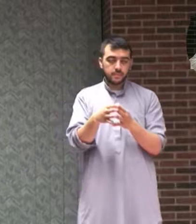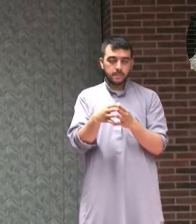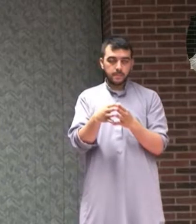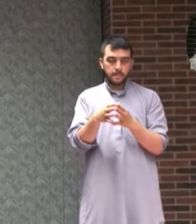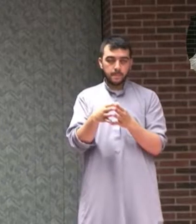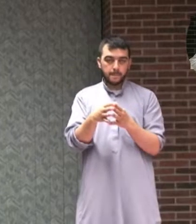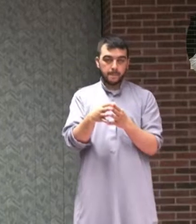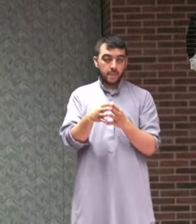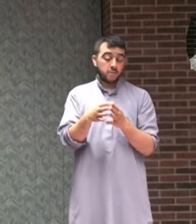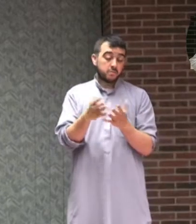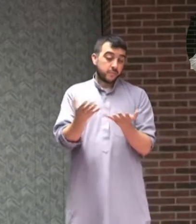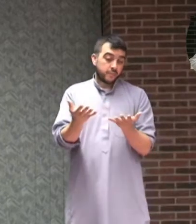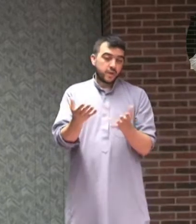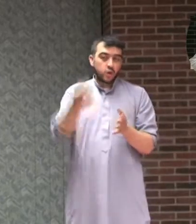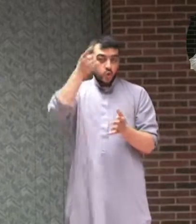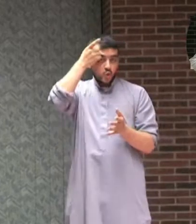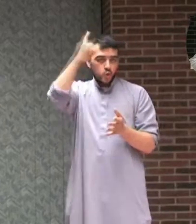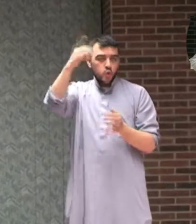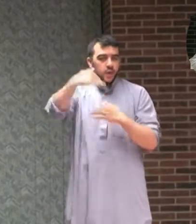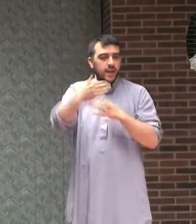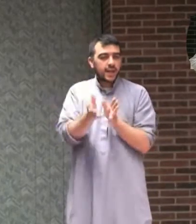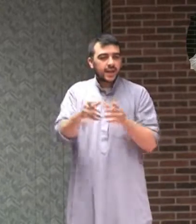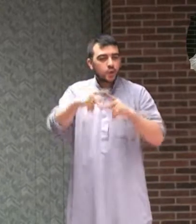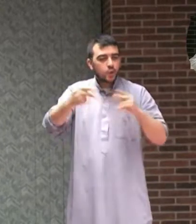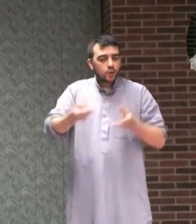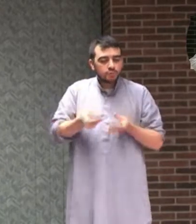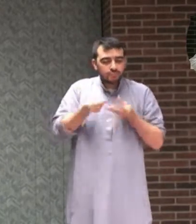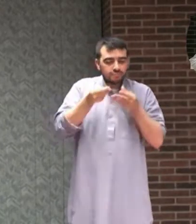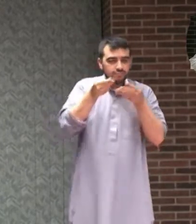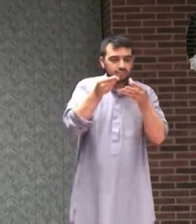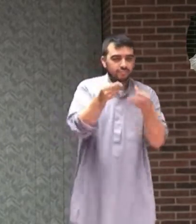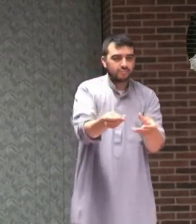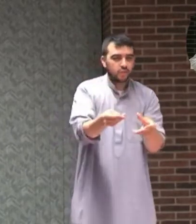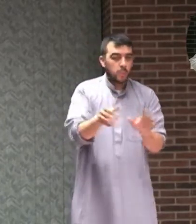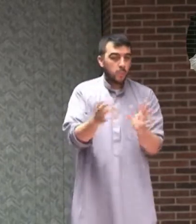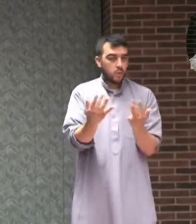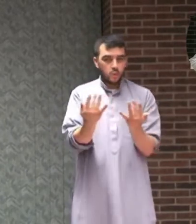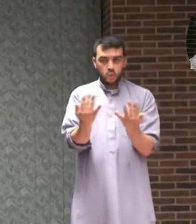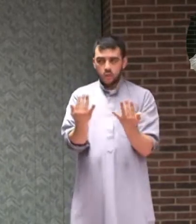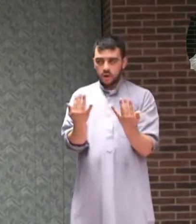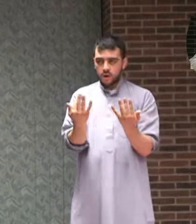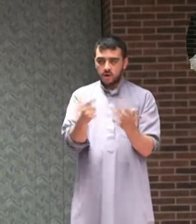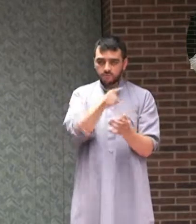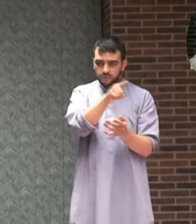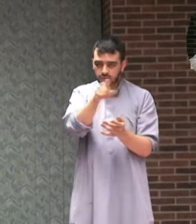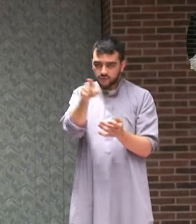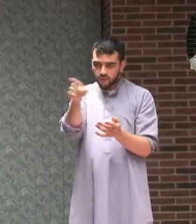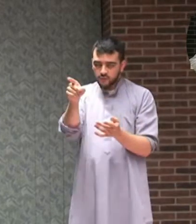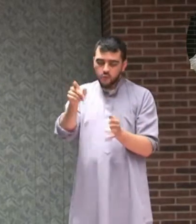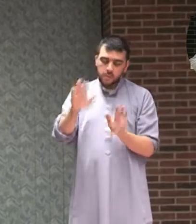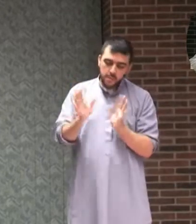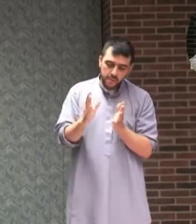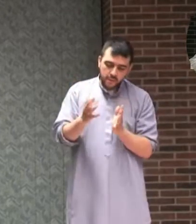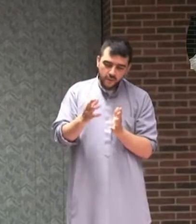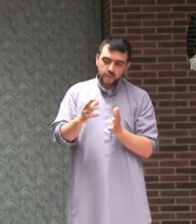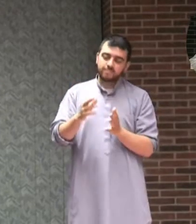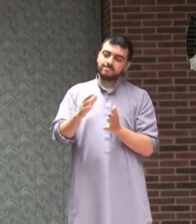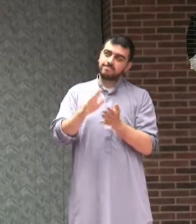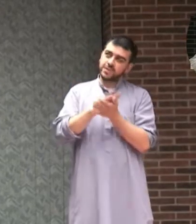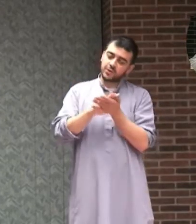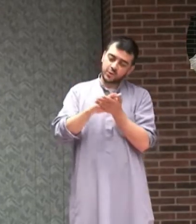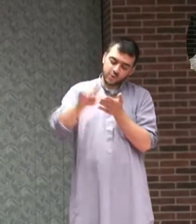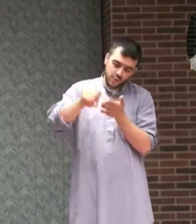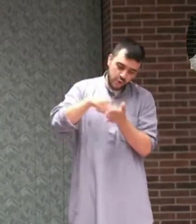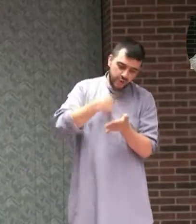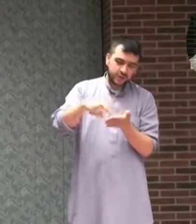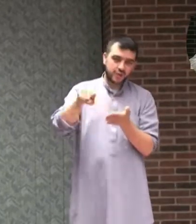En ce sens, il lui offre des cadeaux durant l'année afin que celui-ci puisse rectifier le tir et